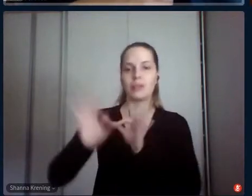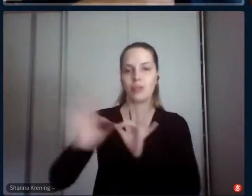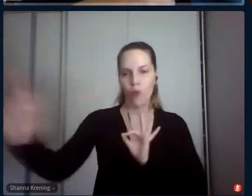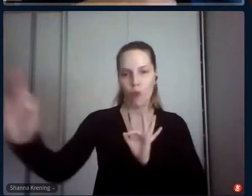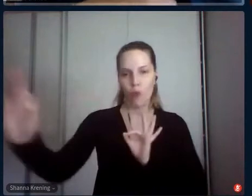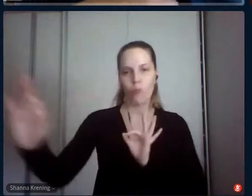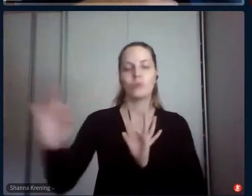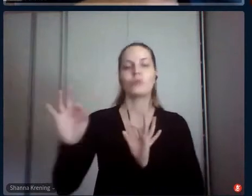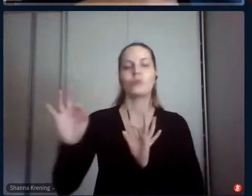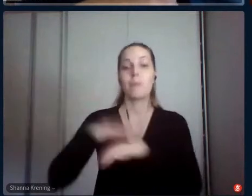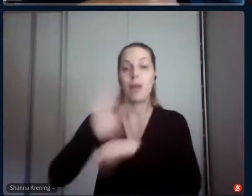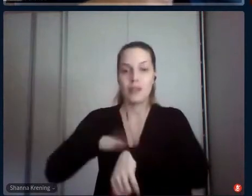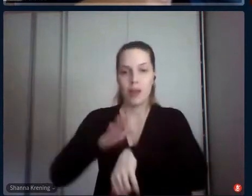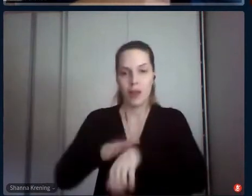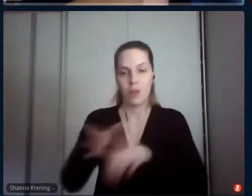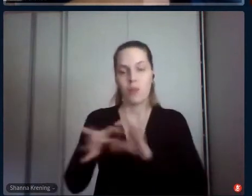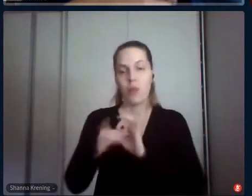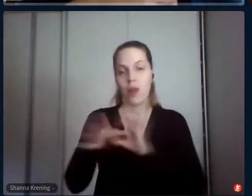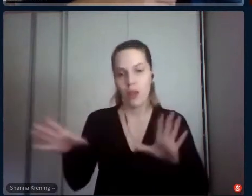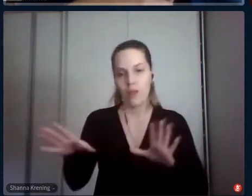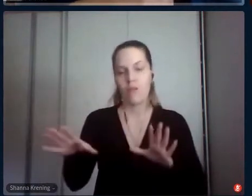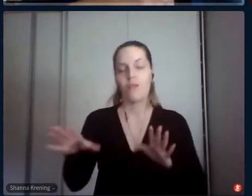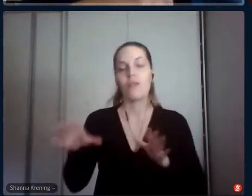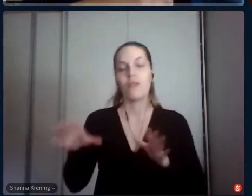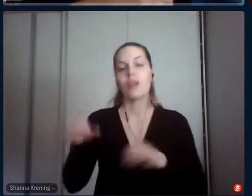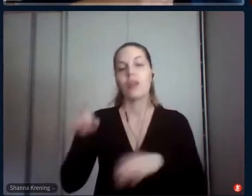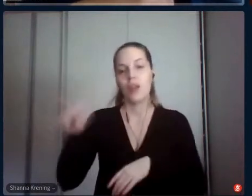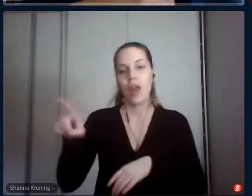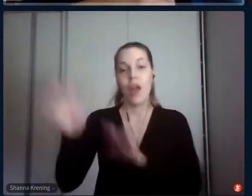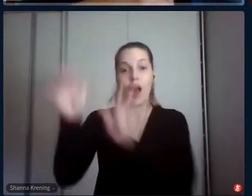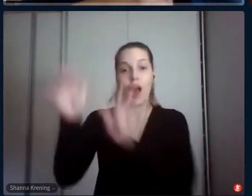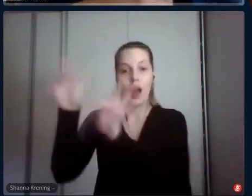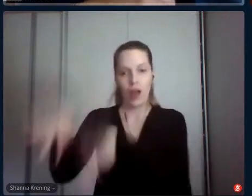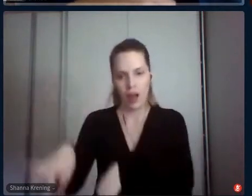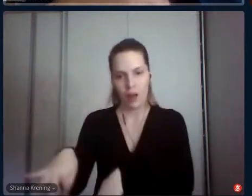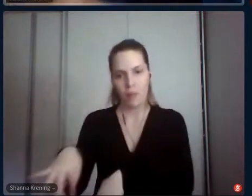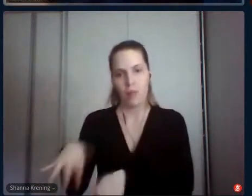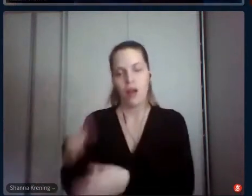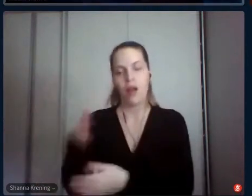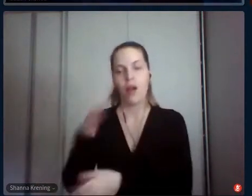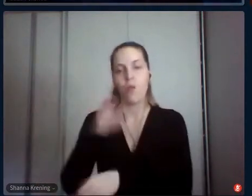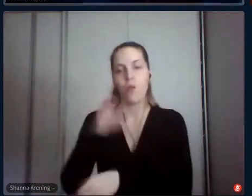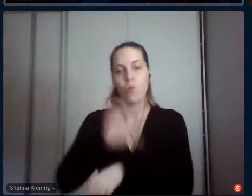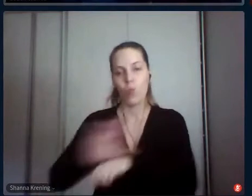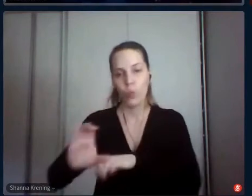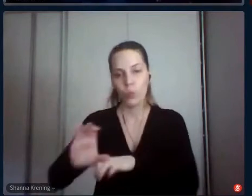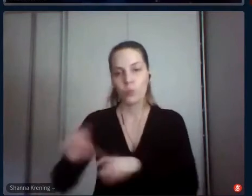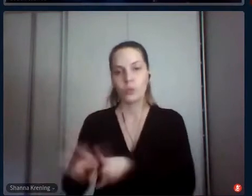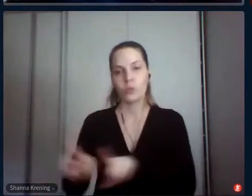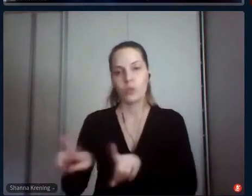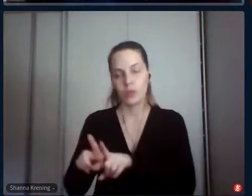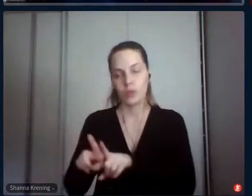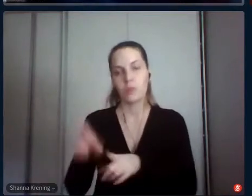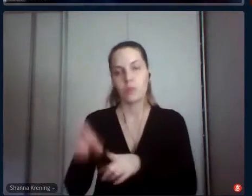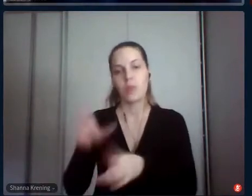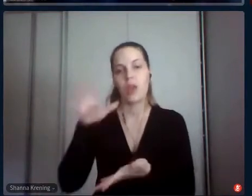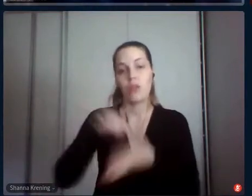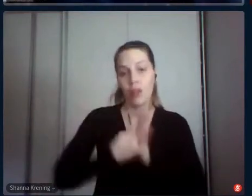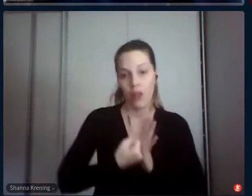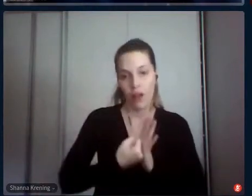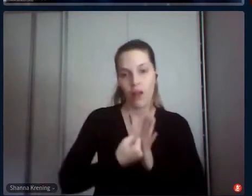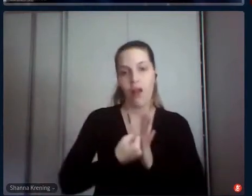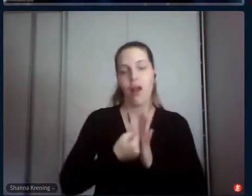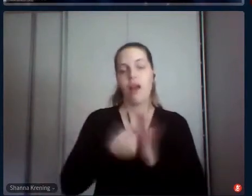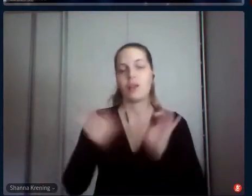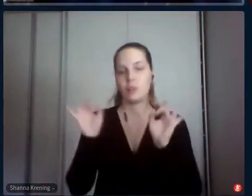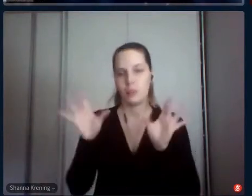trancamentos, especial de trancamento, e também os pré-requisitos e correquisitos, para poder facilitar o planejamento de todo mundo.